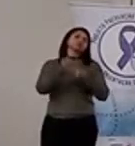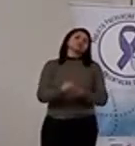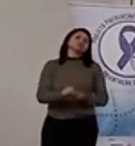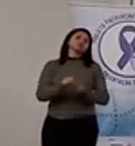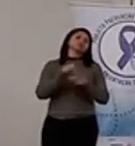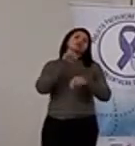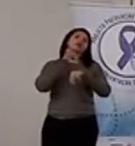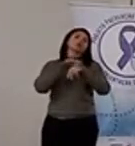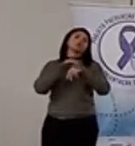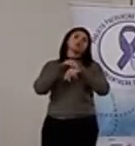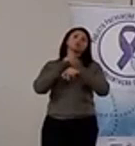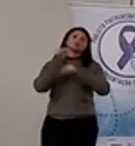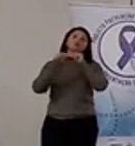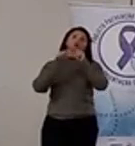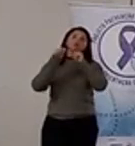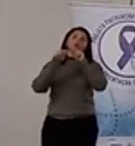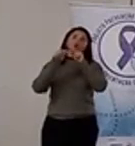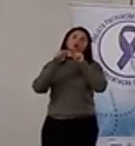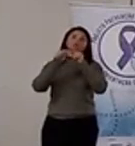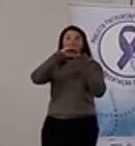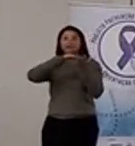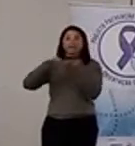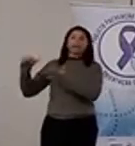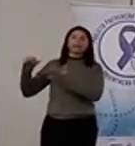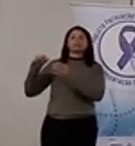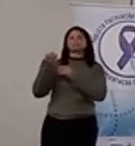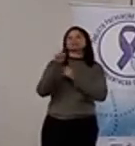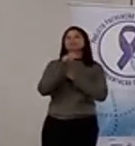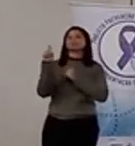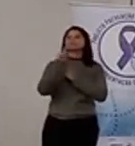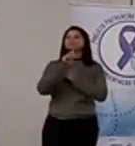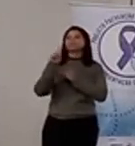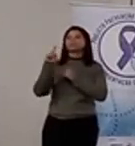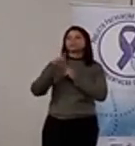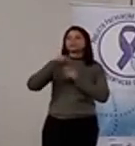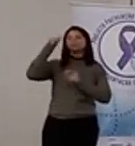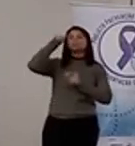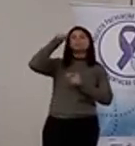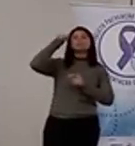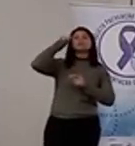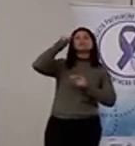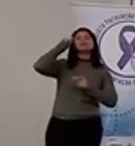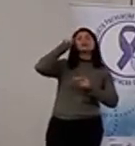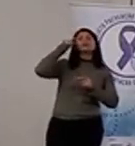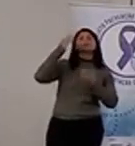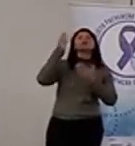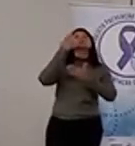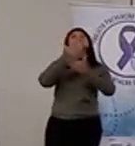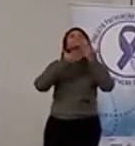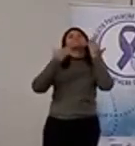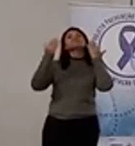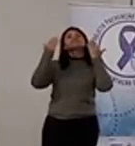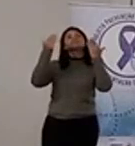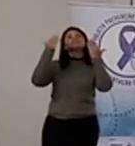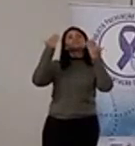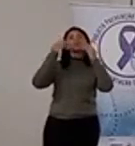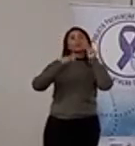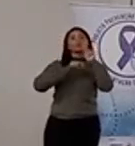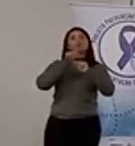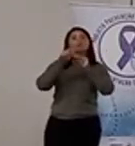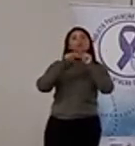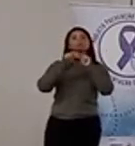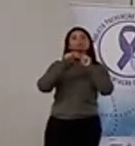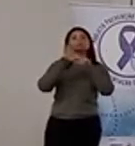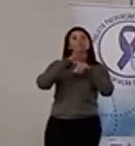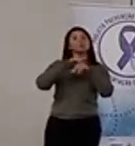doença, mas não exatamente eliminá-la. Mas é aí que você tem que pensar numa analogia. Quantas doenças, nas gerais, a gente